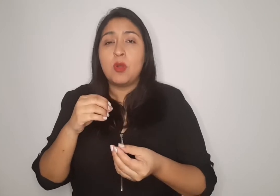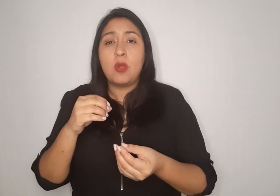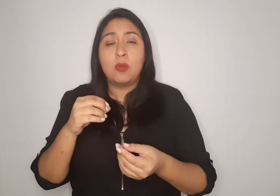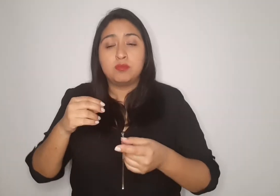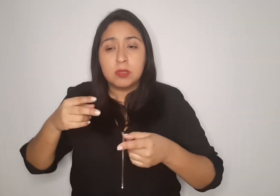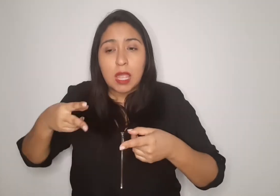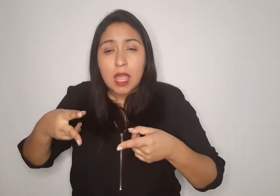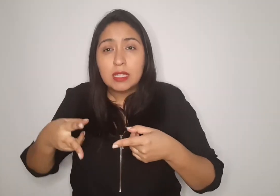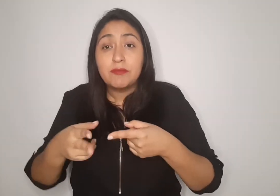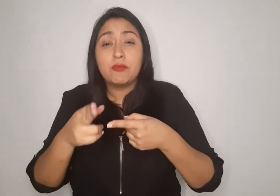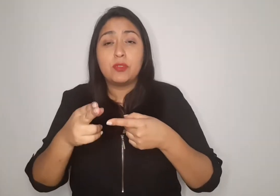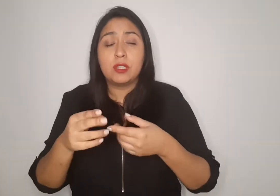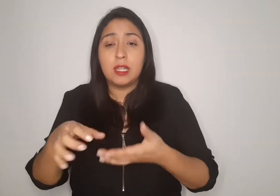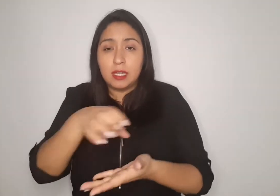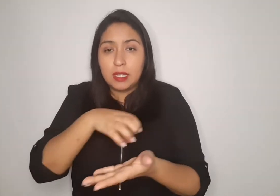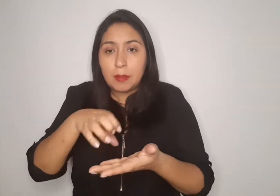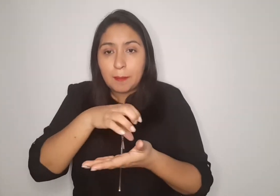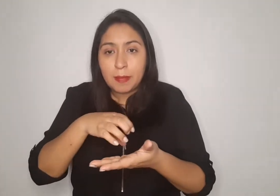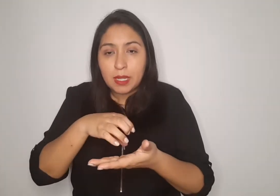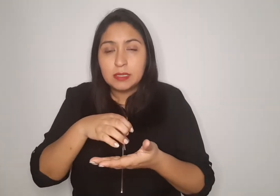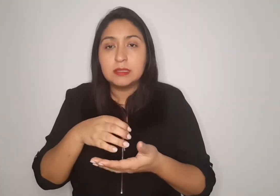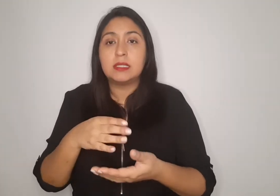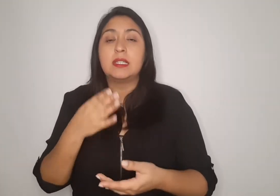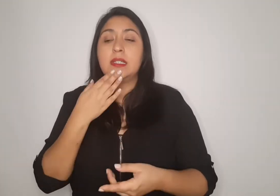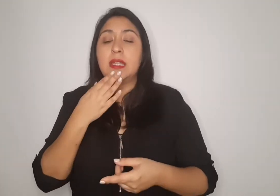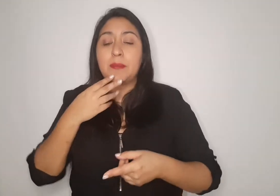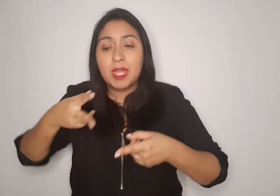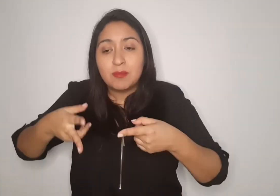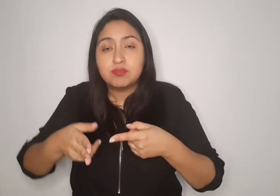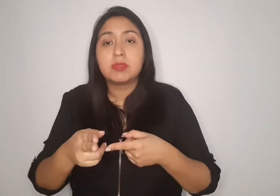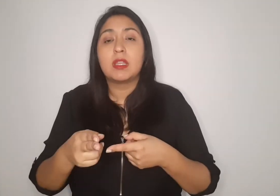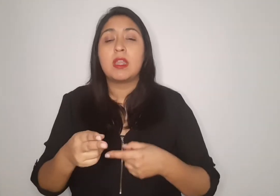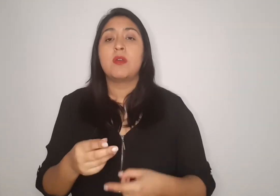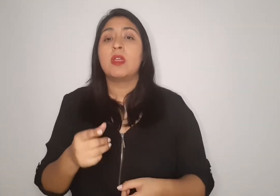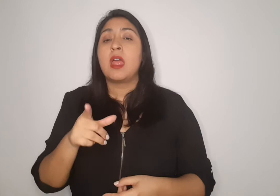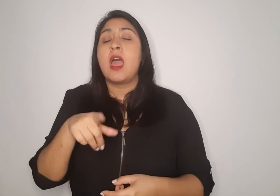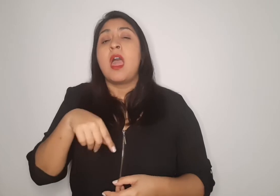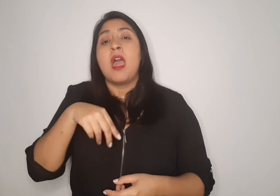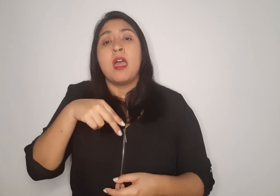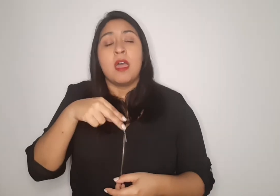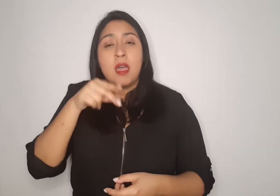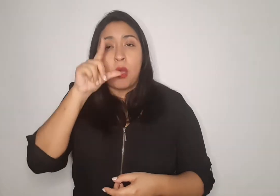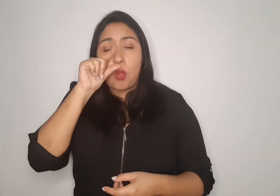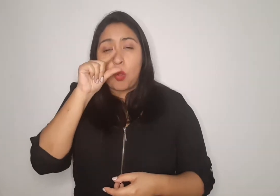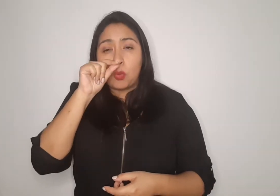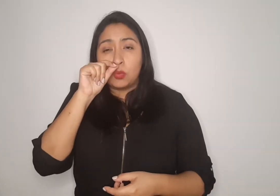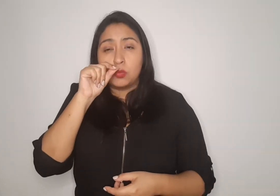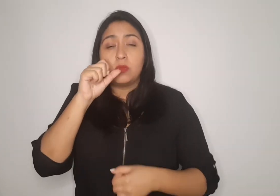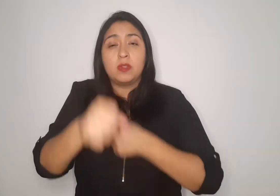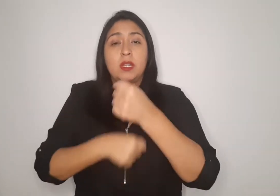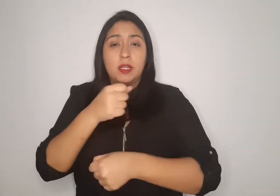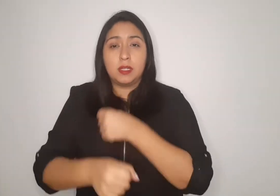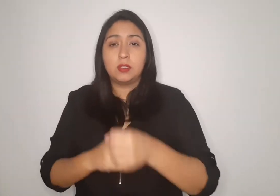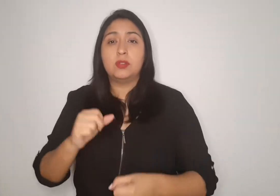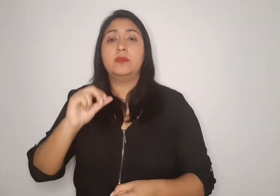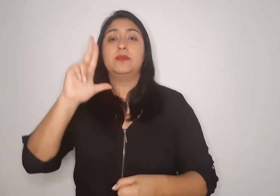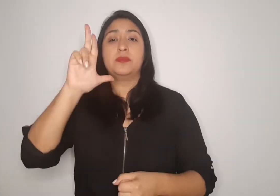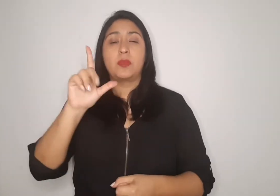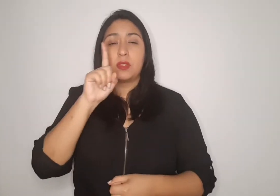la creación de la plaza, y se inaugura también en octubre del año 81 esta Galería de Arte